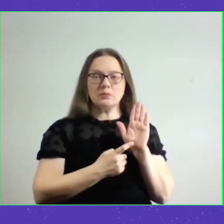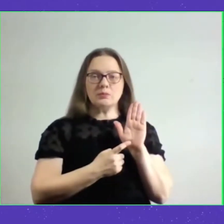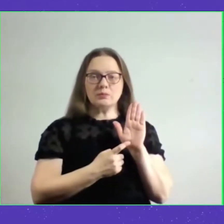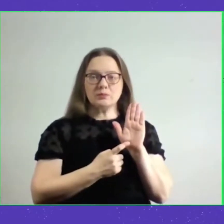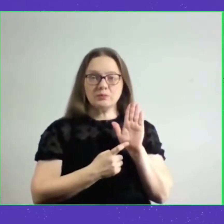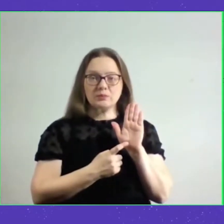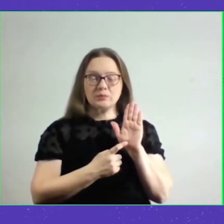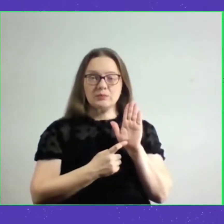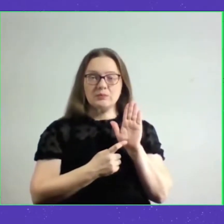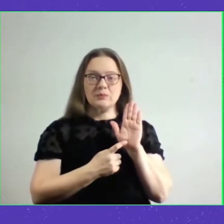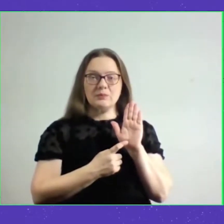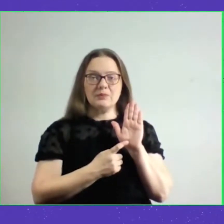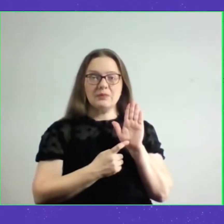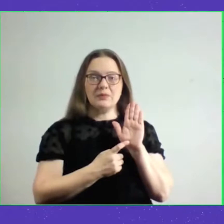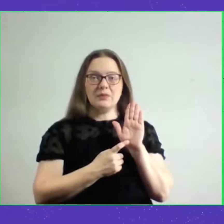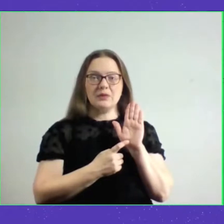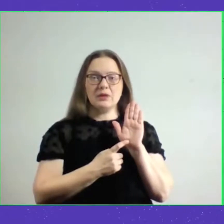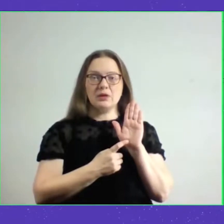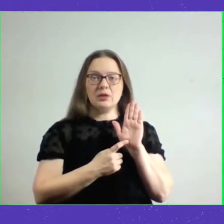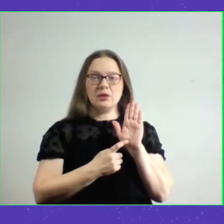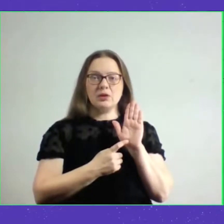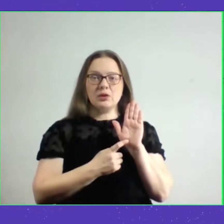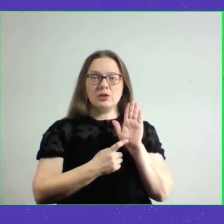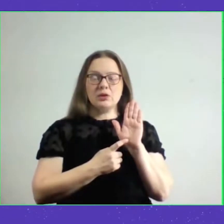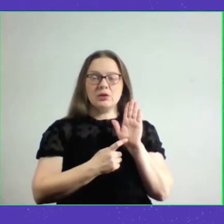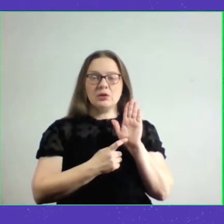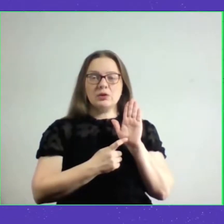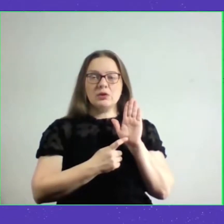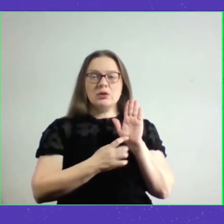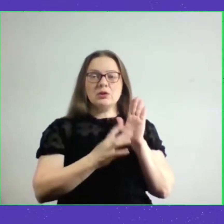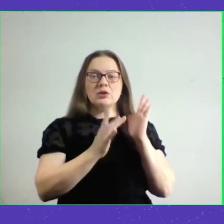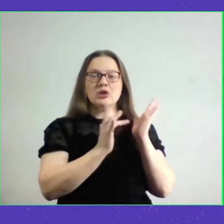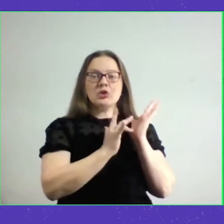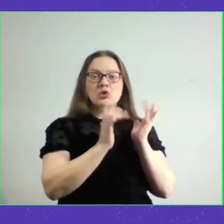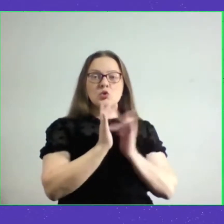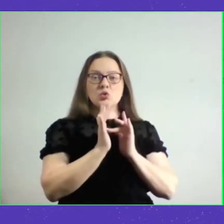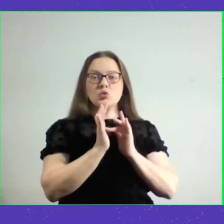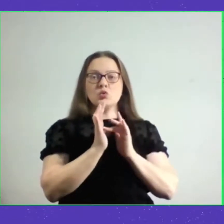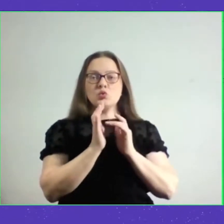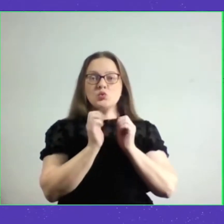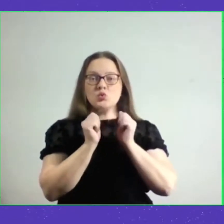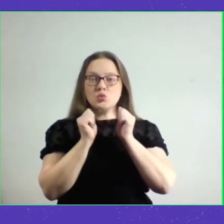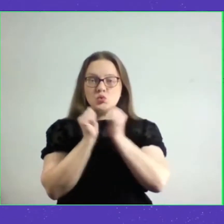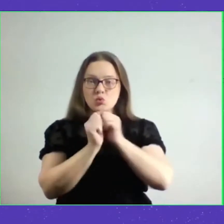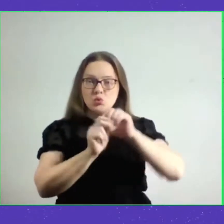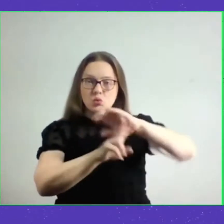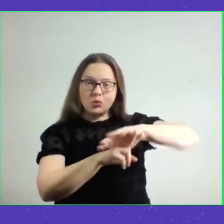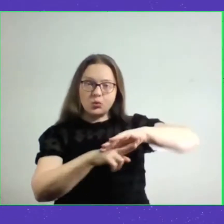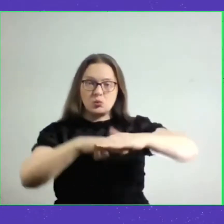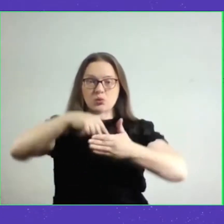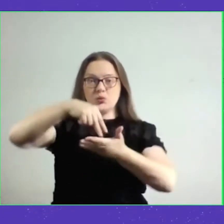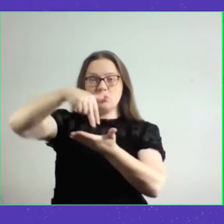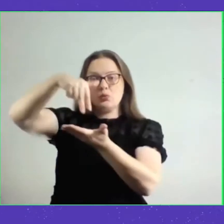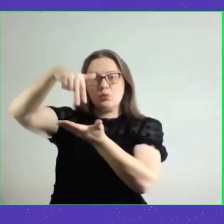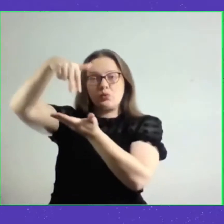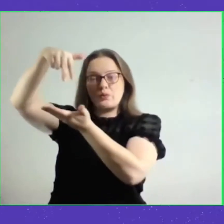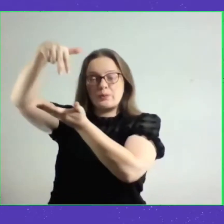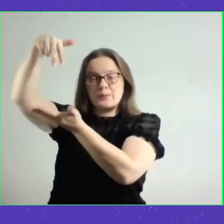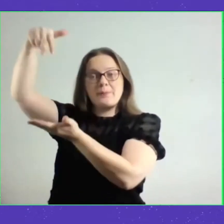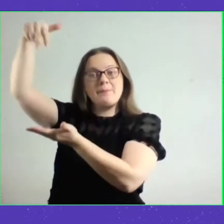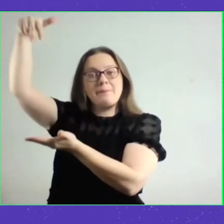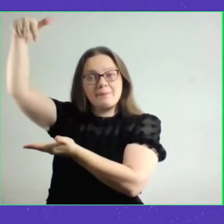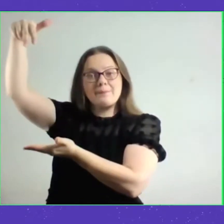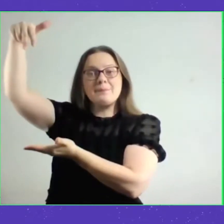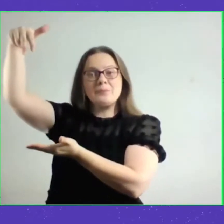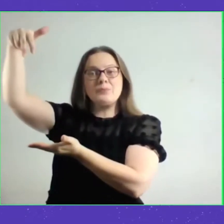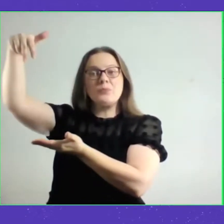e juntamente com ele nos ressuscitou e nos fez assentar nos lugares celestiais em